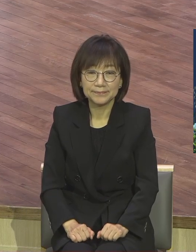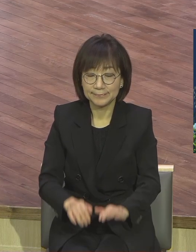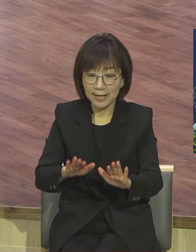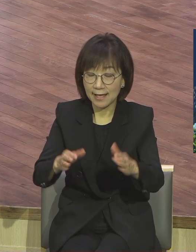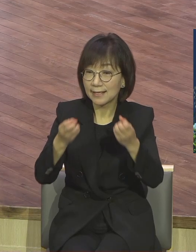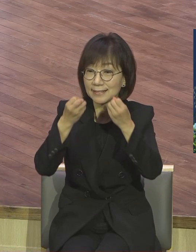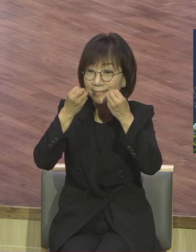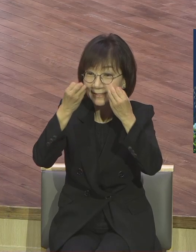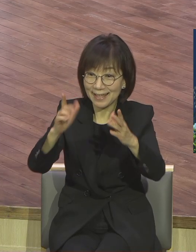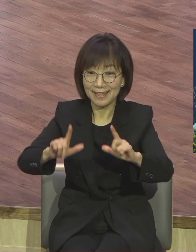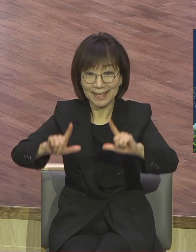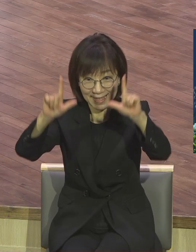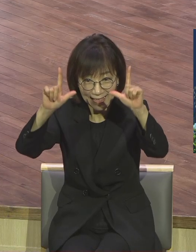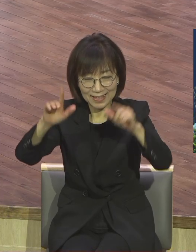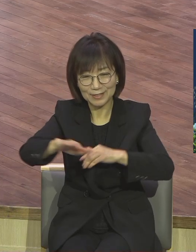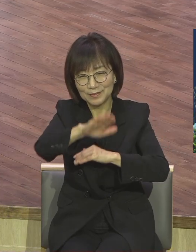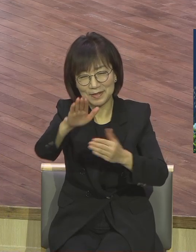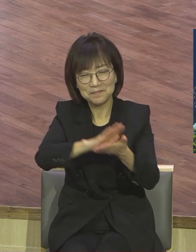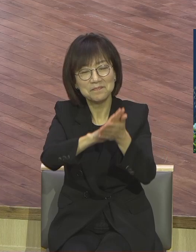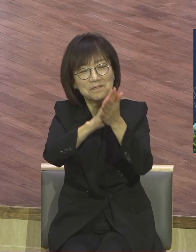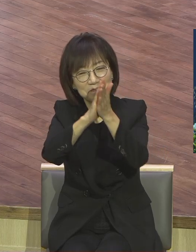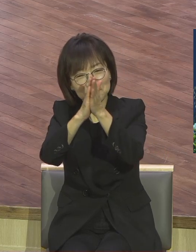새해는 어떻게 정말 달라야 되느냐?